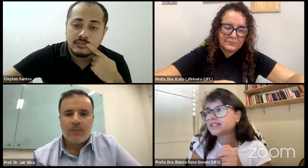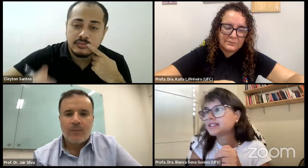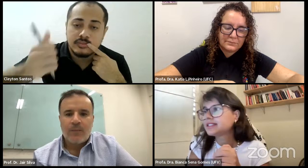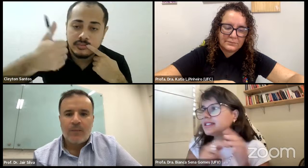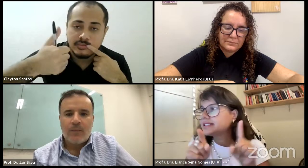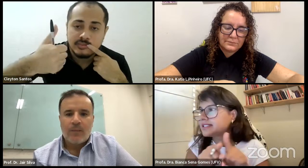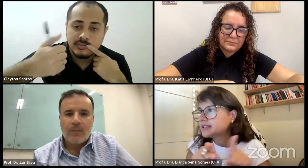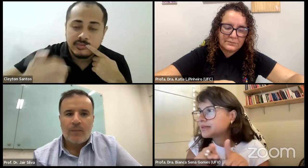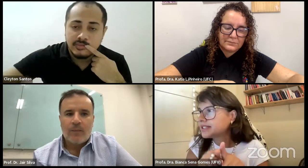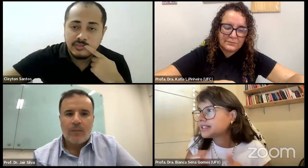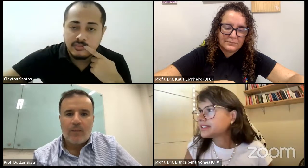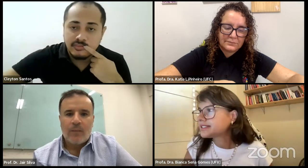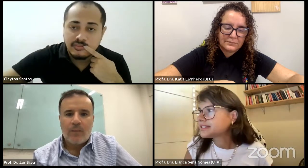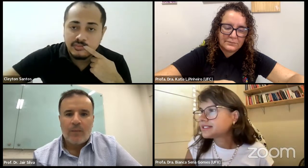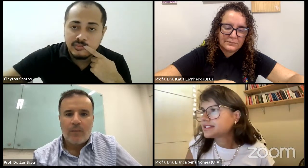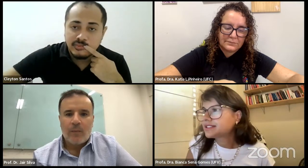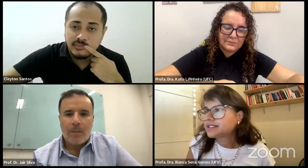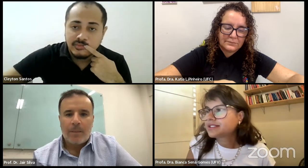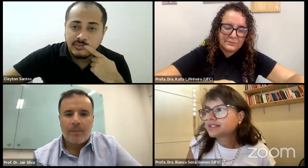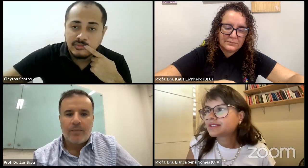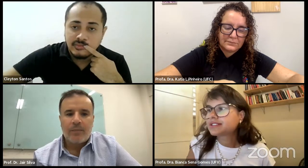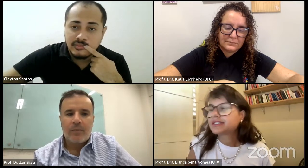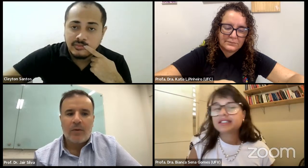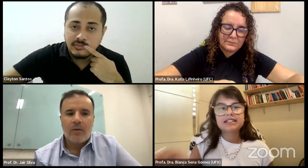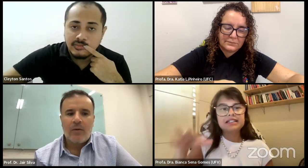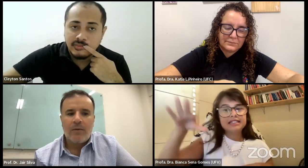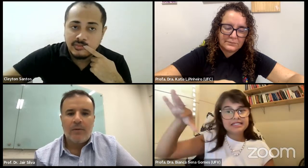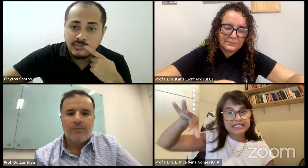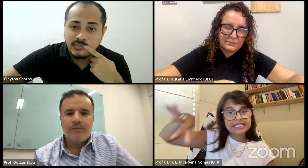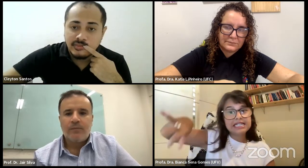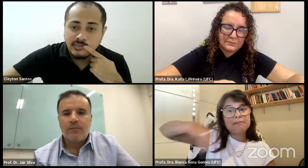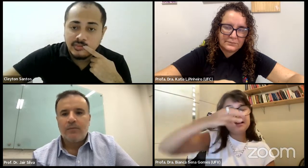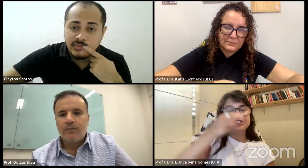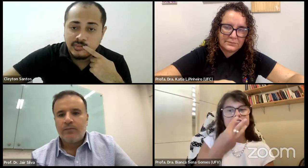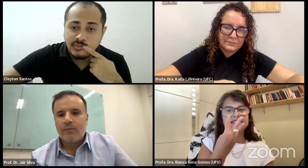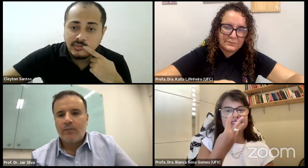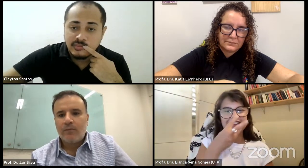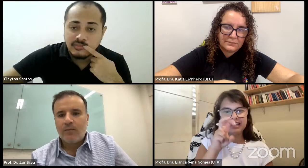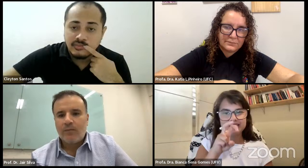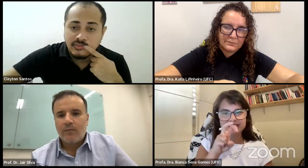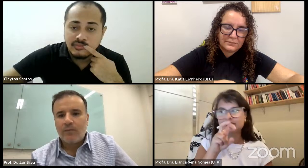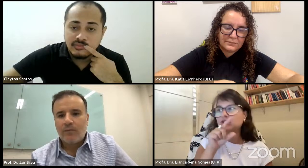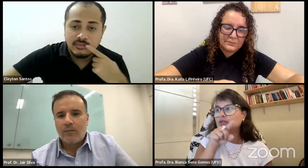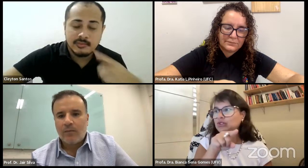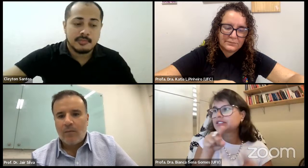Acredito que dá para você tornar um pouco mais claro, tá, sobre a natureza da sua pesquisa.